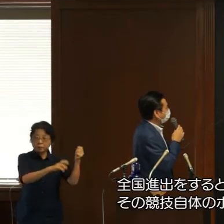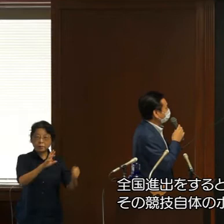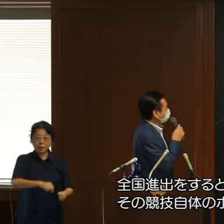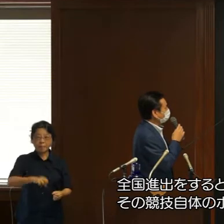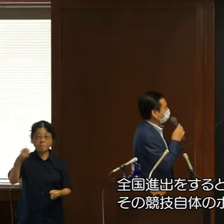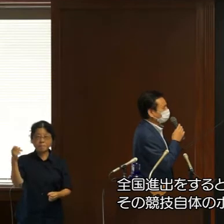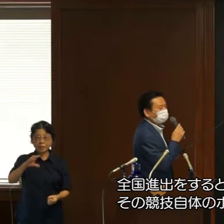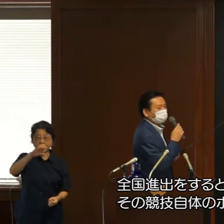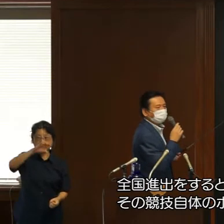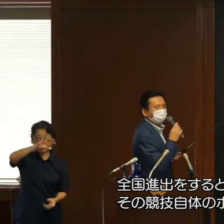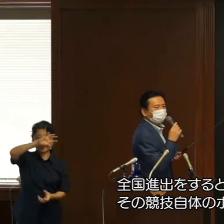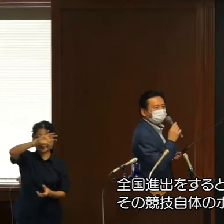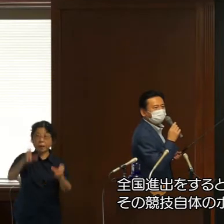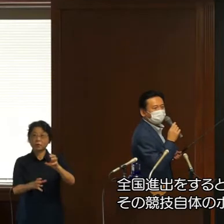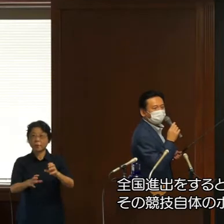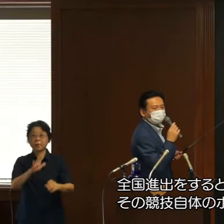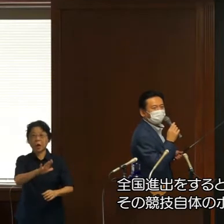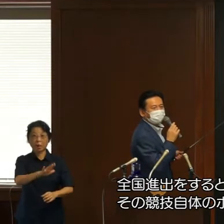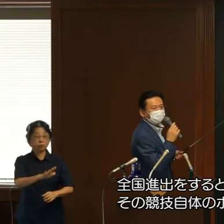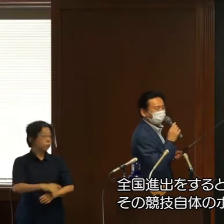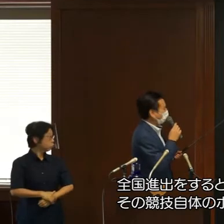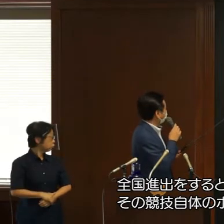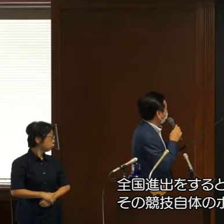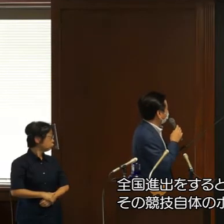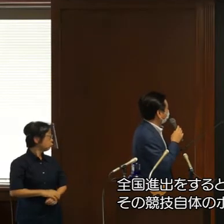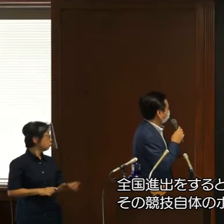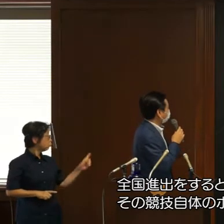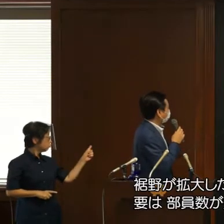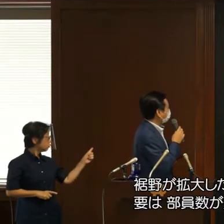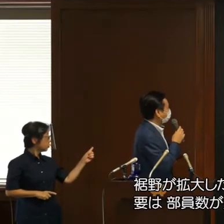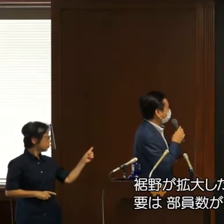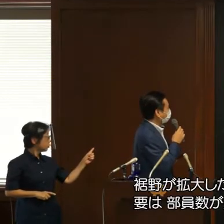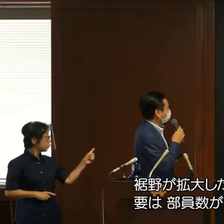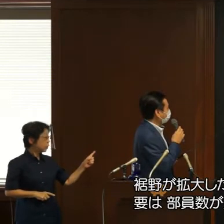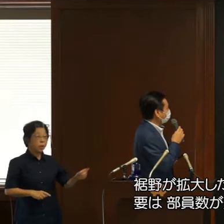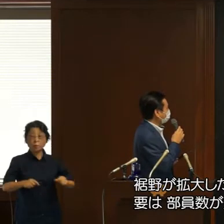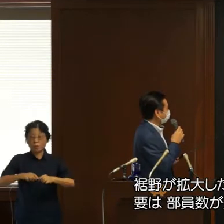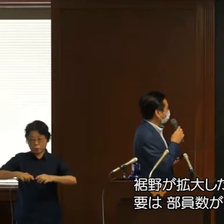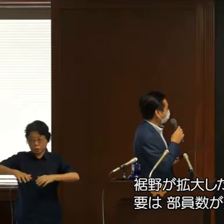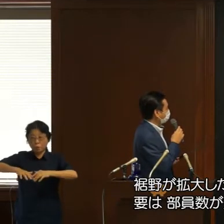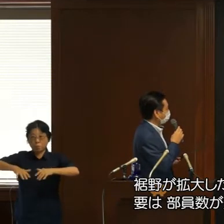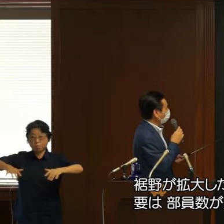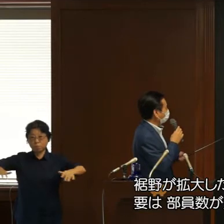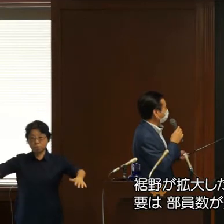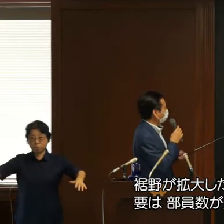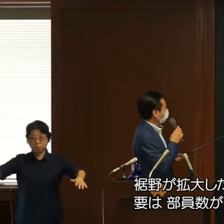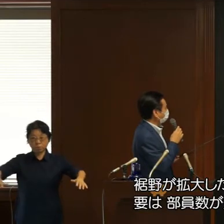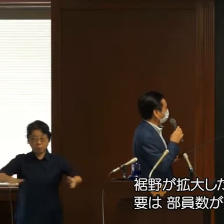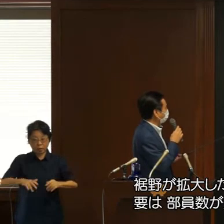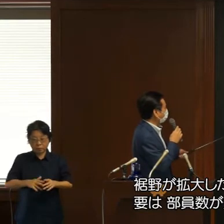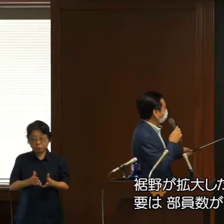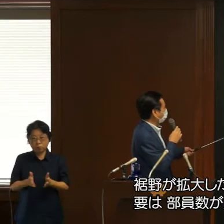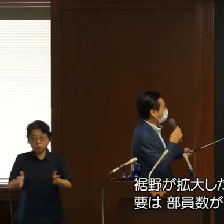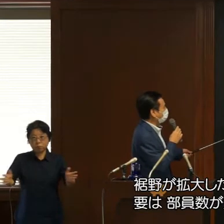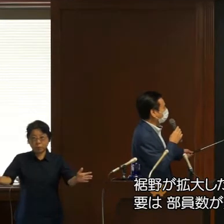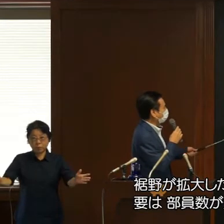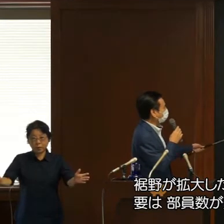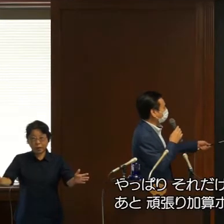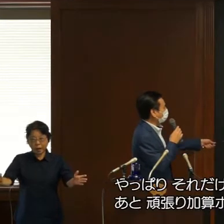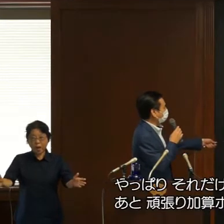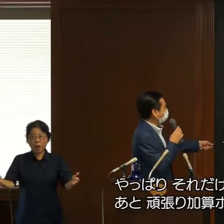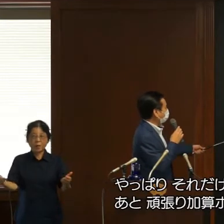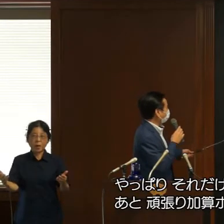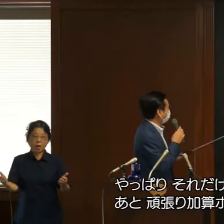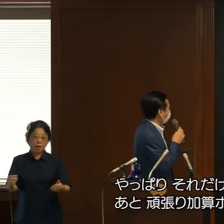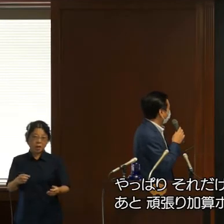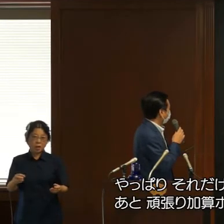国進出をするとその競技自体のポイントが上がったりとか、裾野が拡大したところ、要は部員数が多いところについてはやっぱ